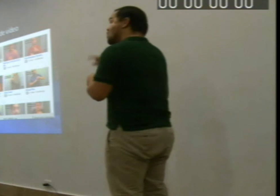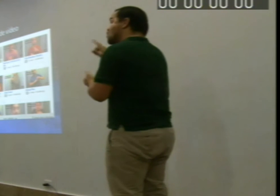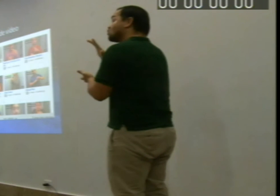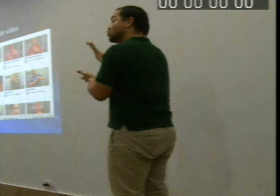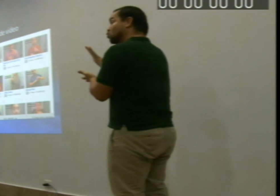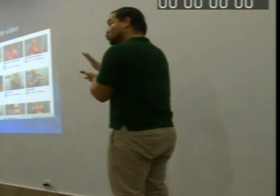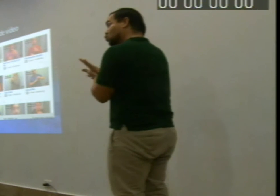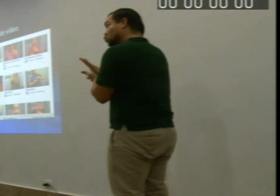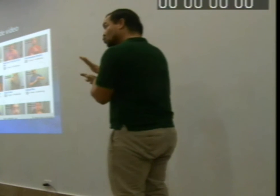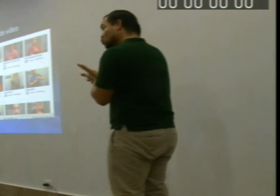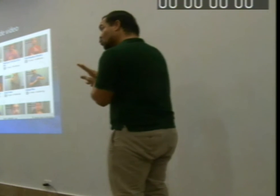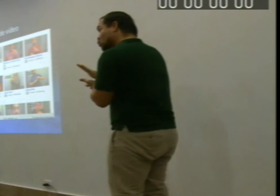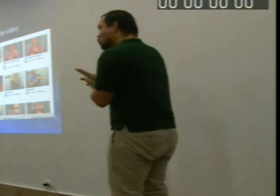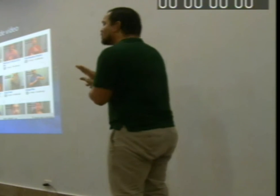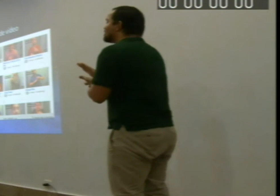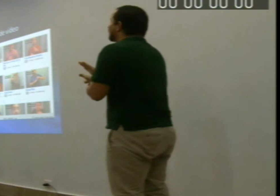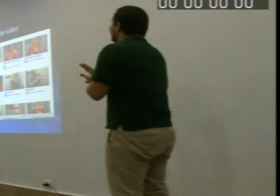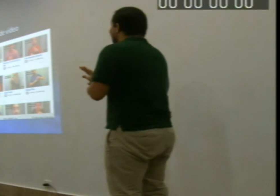é